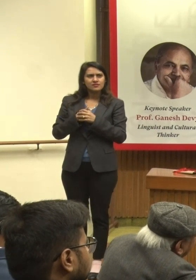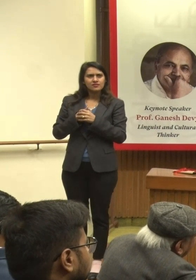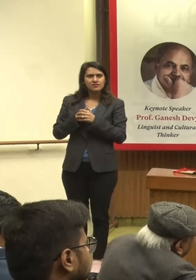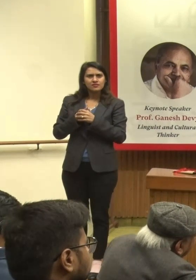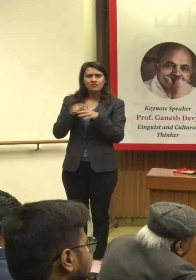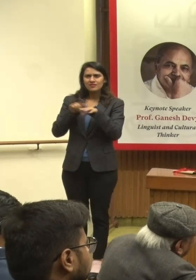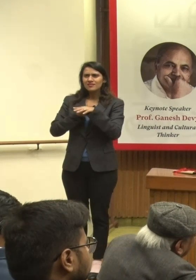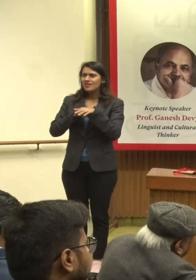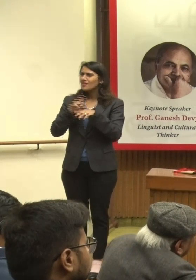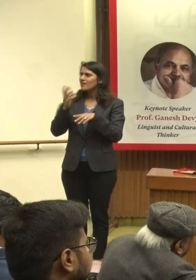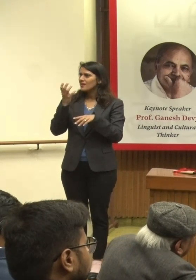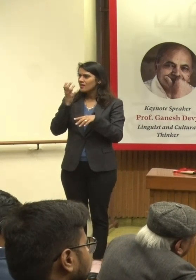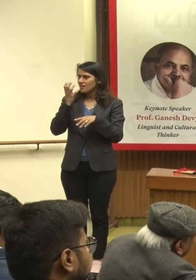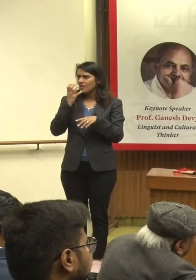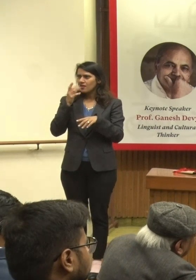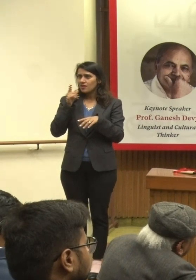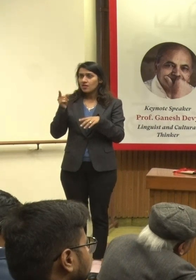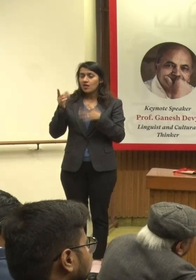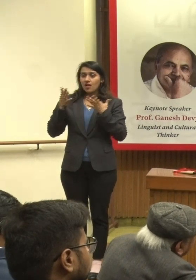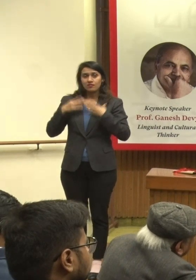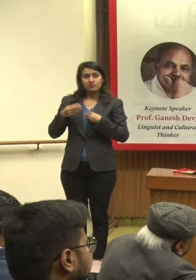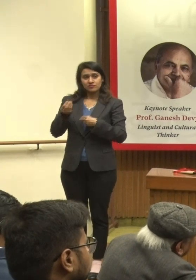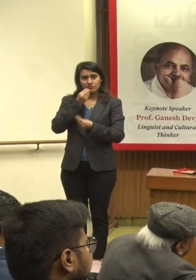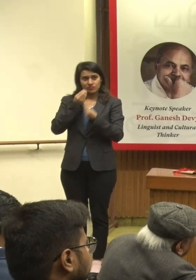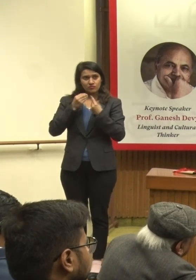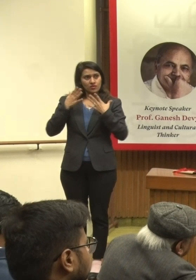हमेशा के लिए चिरंतन बनाते,